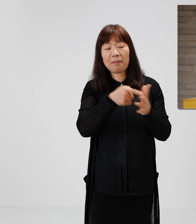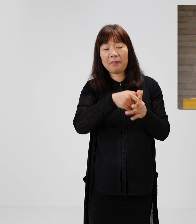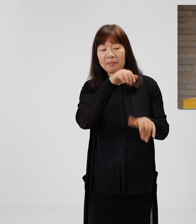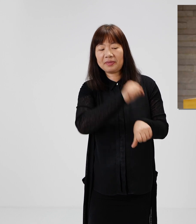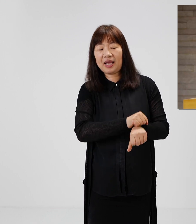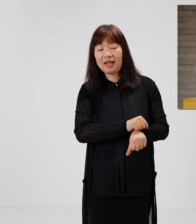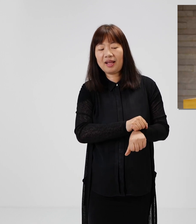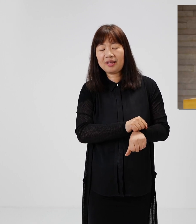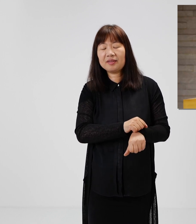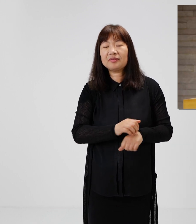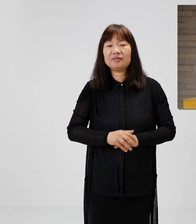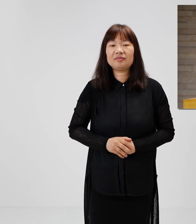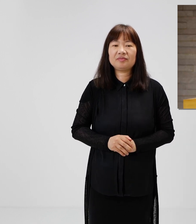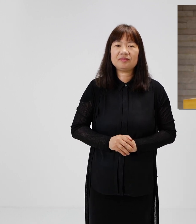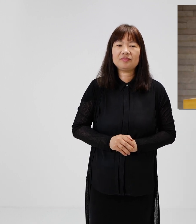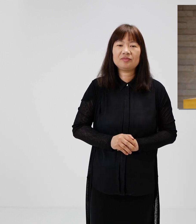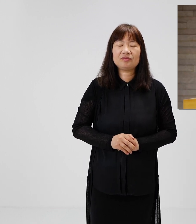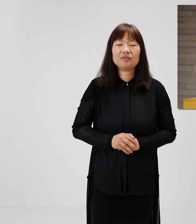그걸 한번 보십시다.